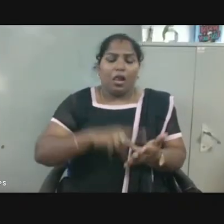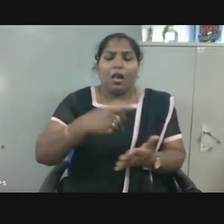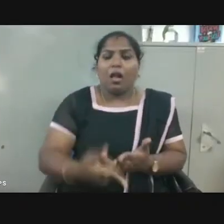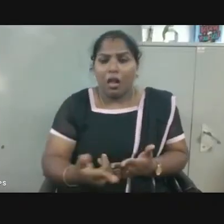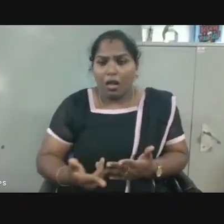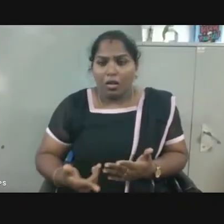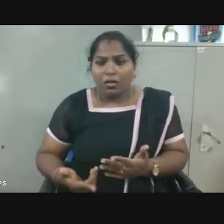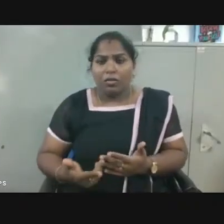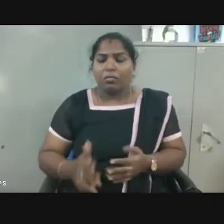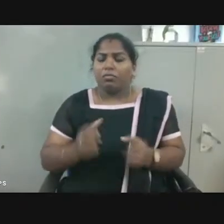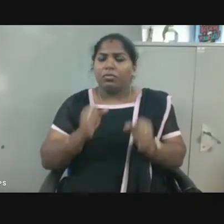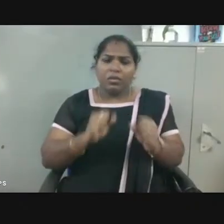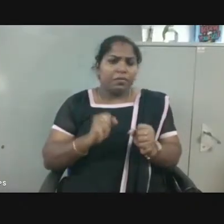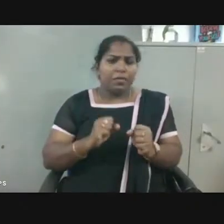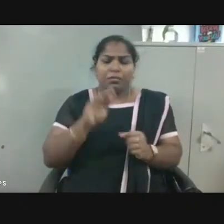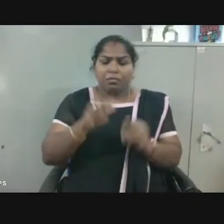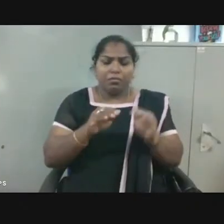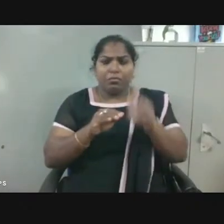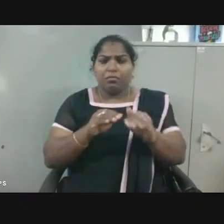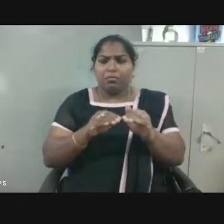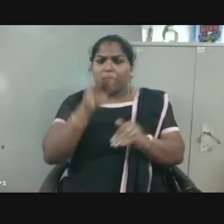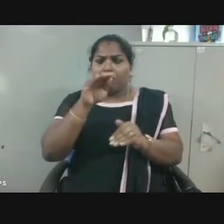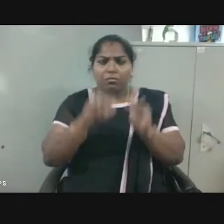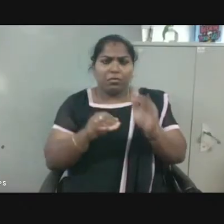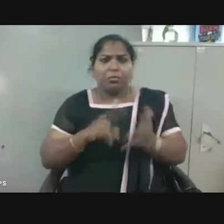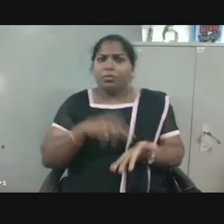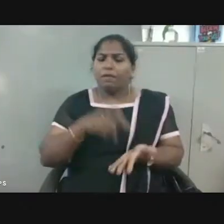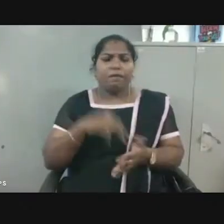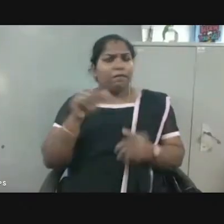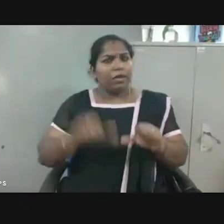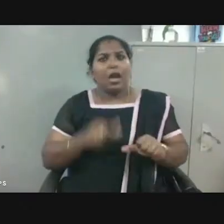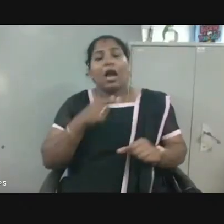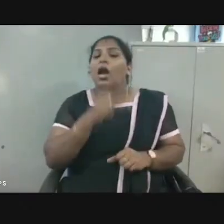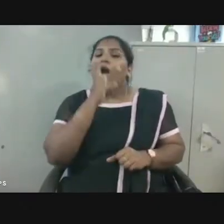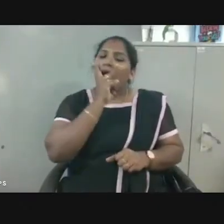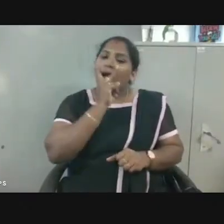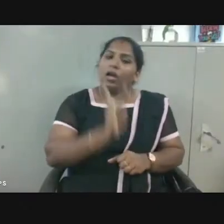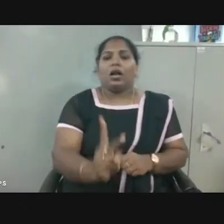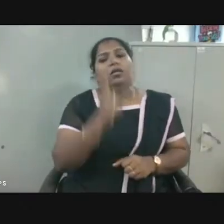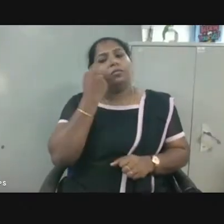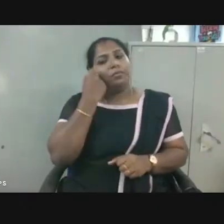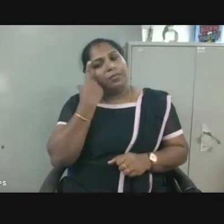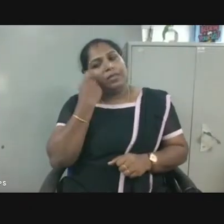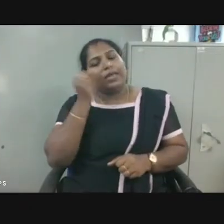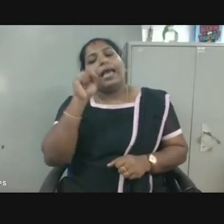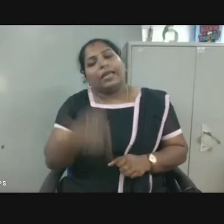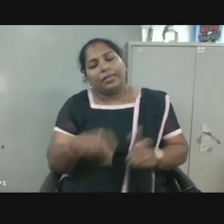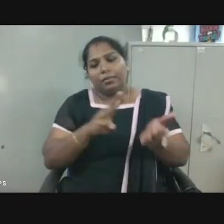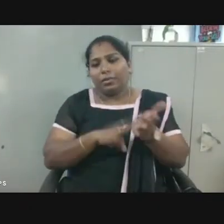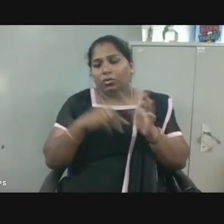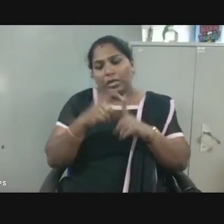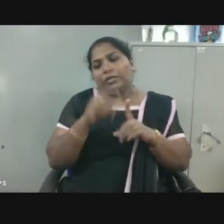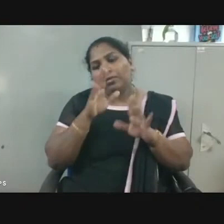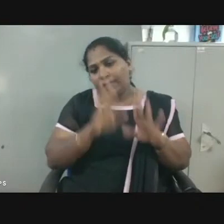ചവിട്ടിയേ കയറുള്ളൂ. അല്ലെങ്കിൽ ചാടാൻ പറഞ്ഞവർക്ക് ചാടാൻ പറ്റത്തില്ല. ഇതൊക്കെ കാണുമ്പോഴാണ് നമുക്ക് ഇങ്ങനെ ഒരു അസുഖമുണ്ടെന്ന് ആദ്യം സംശയം